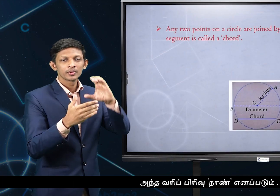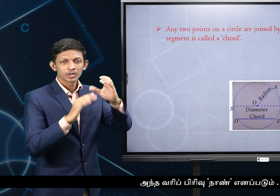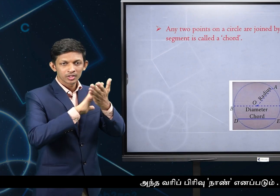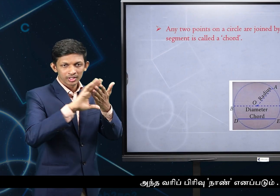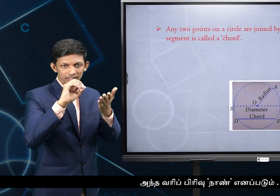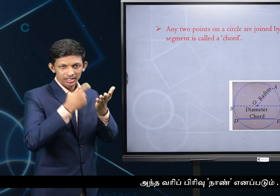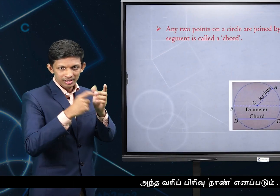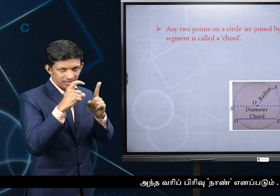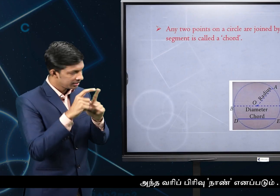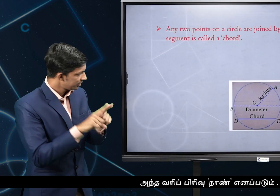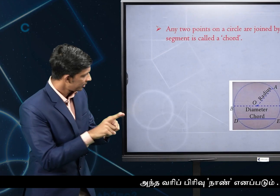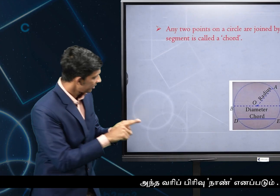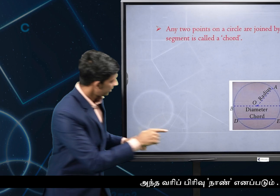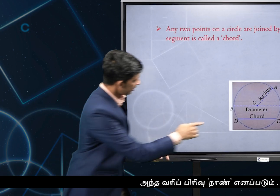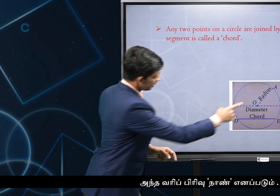பிரிவு நாண் எனப்படும்.